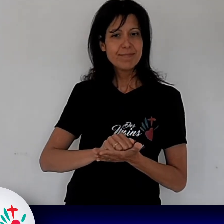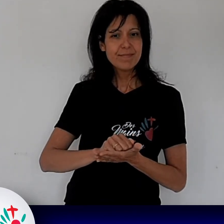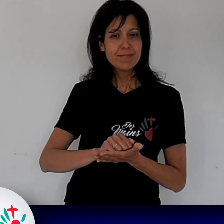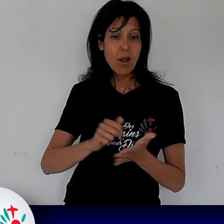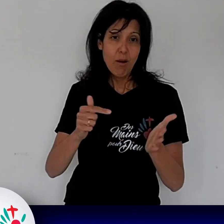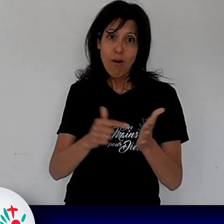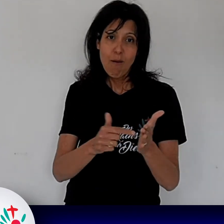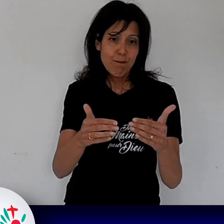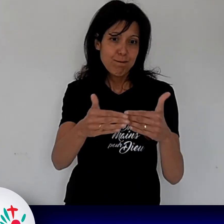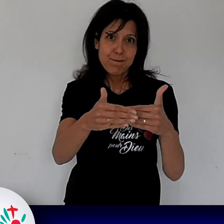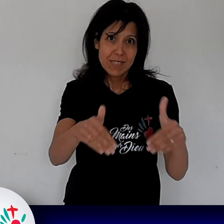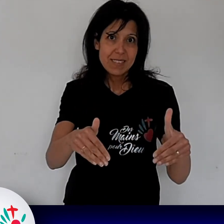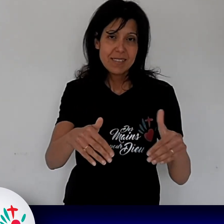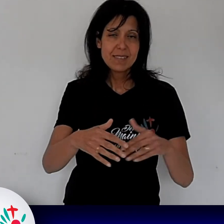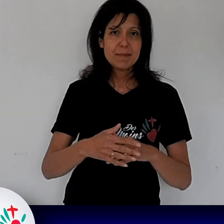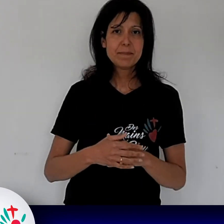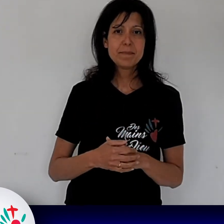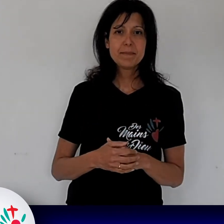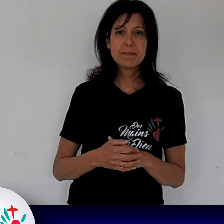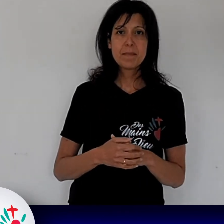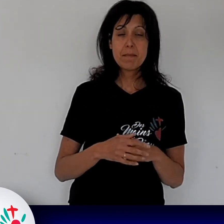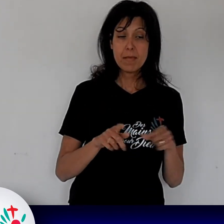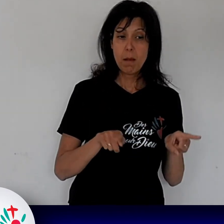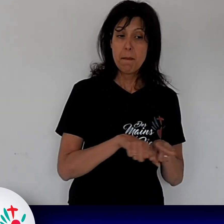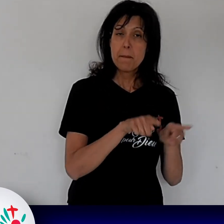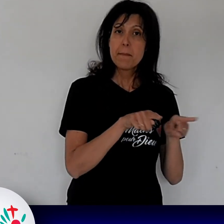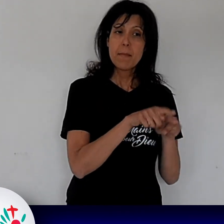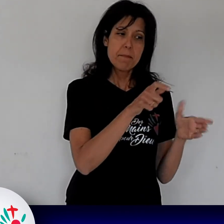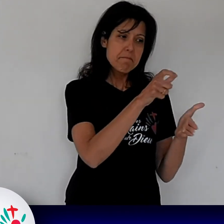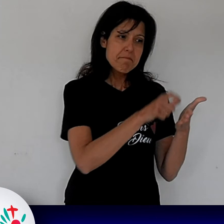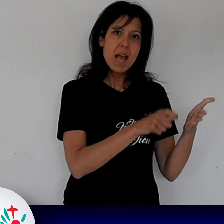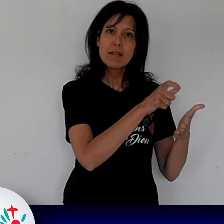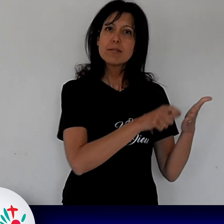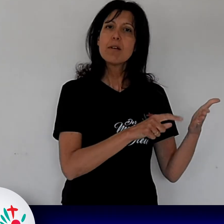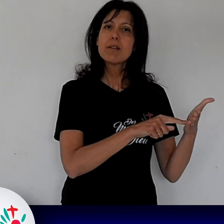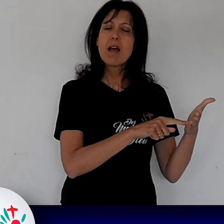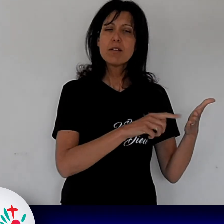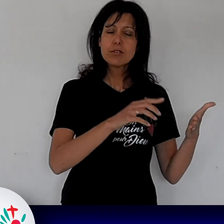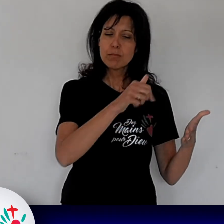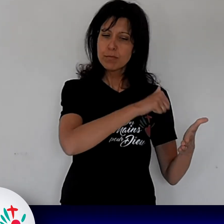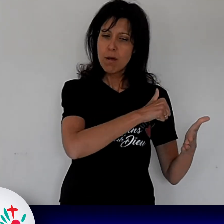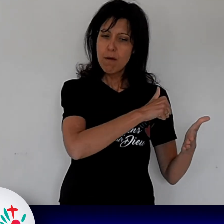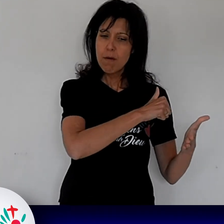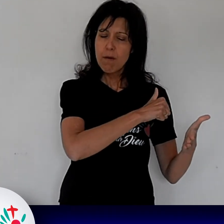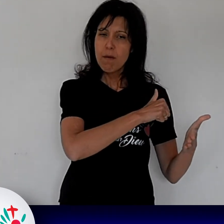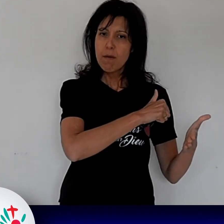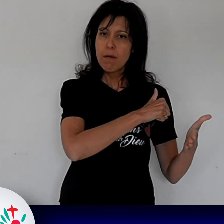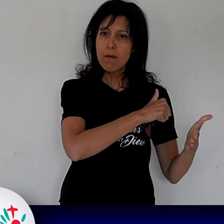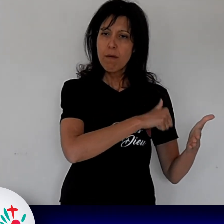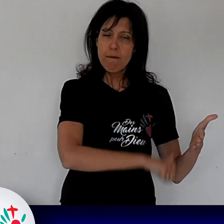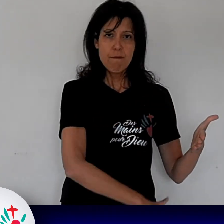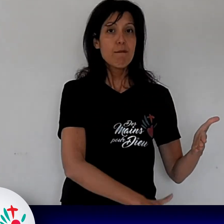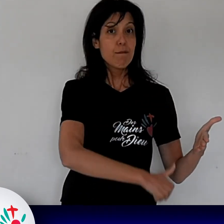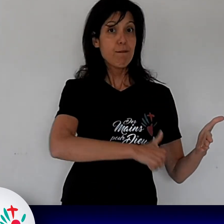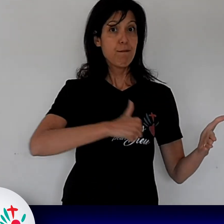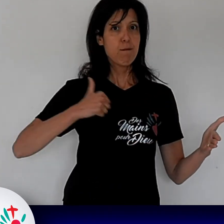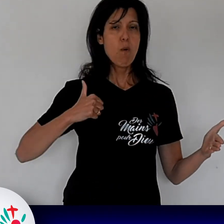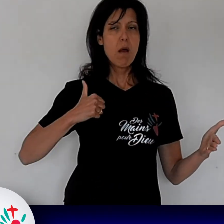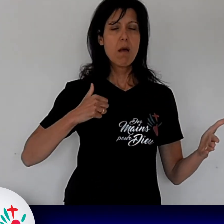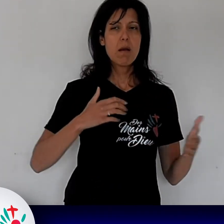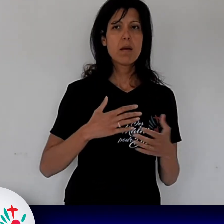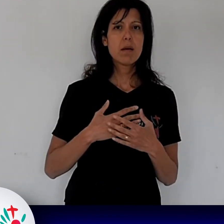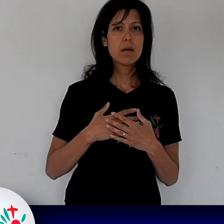Alors, comme ces héros de la foi, ce matin, nous voulons dire, Seigneur, je sais que